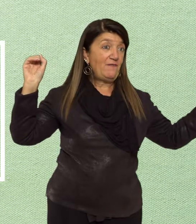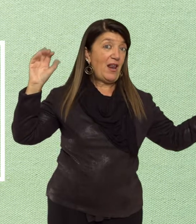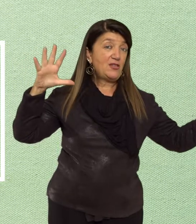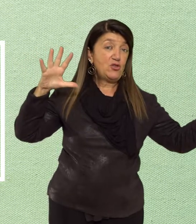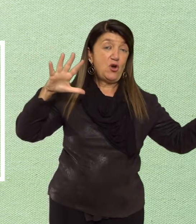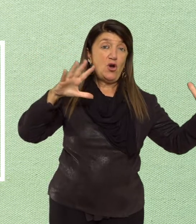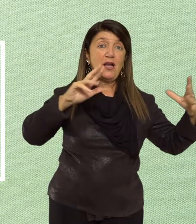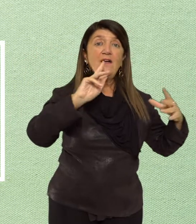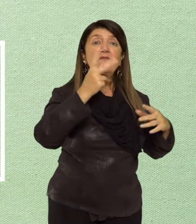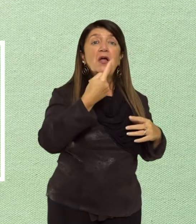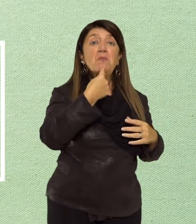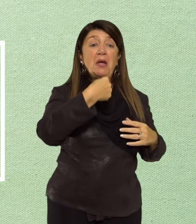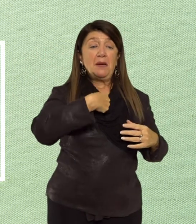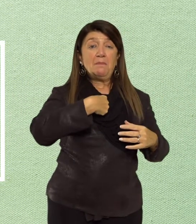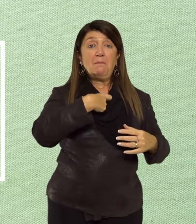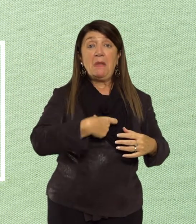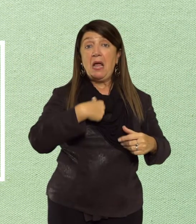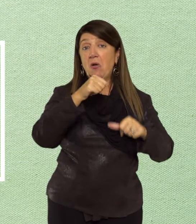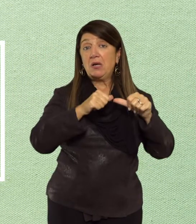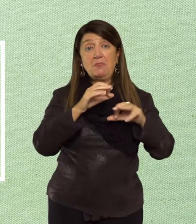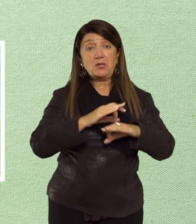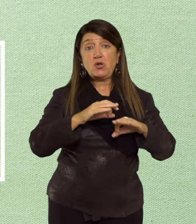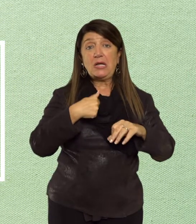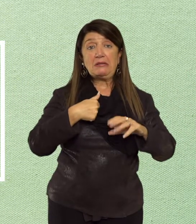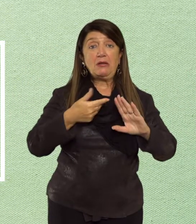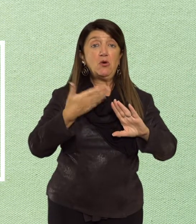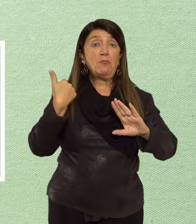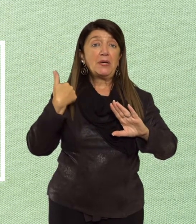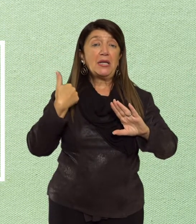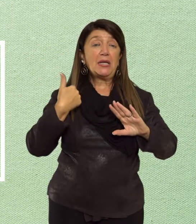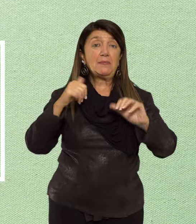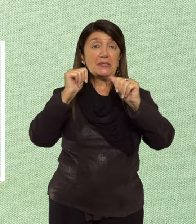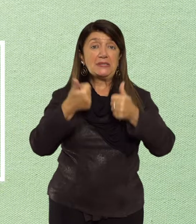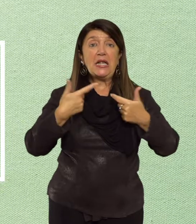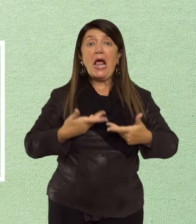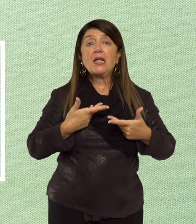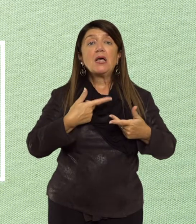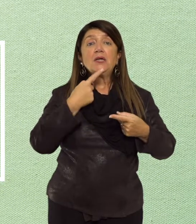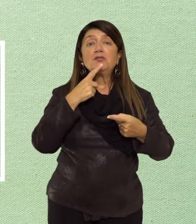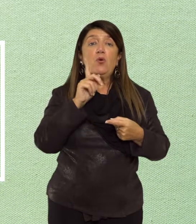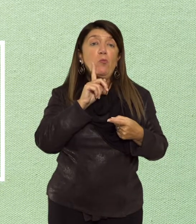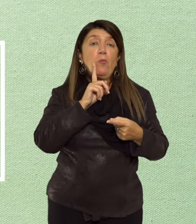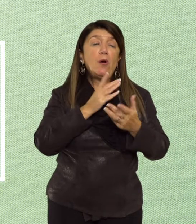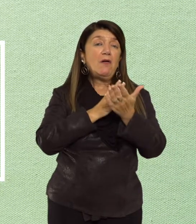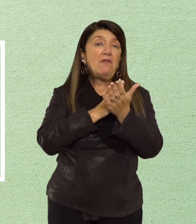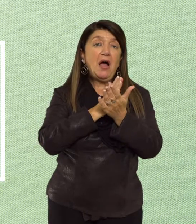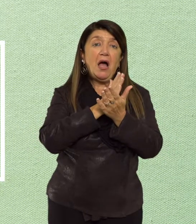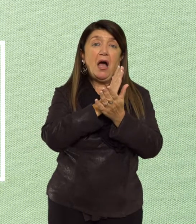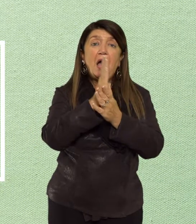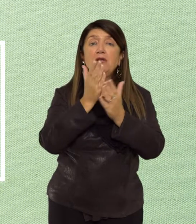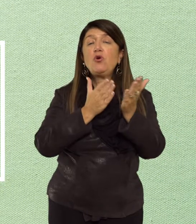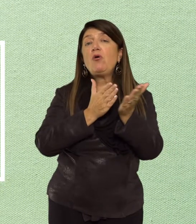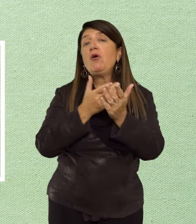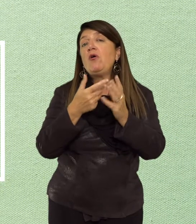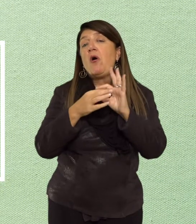personalmente non è cambiato nulla, nel senso che io la persona che ero prima continuo ad esserla adesso, le cose che facevo prima continuo a farle, continuo ad allenarmi e